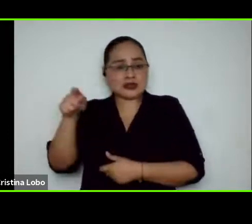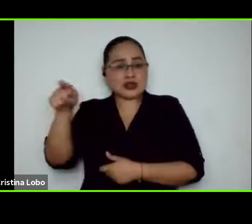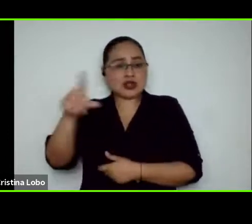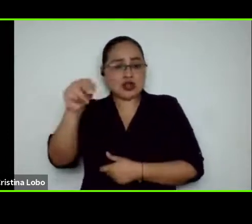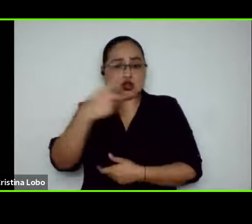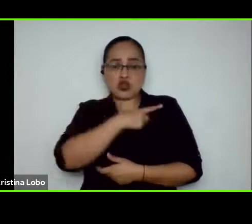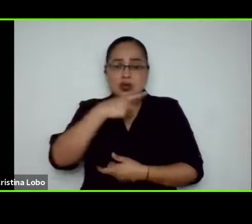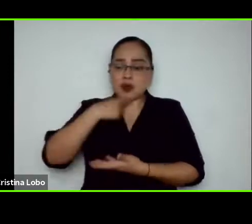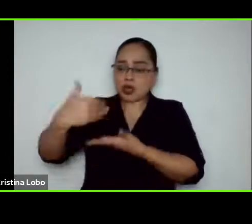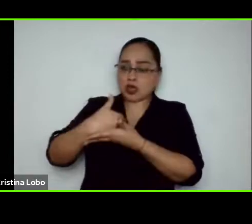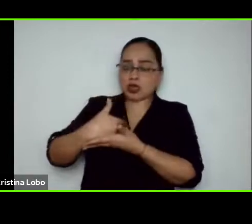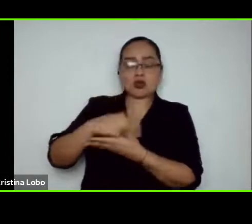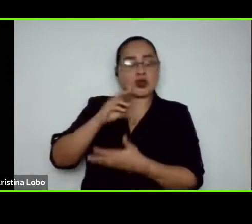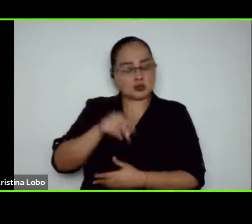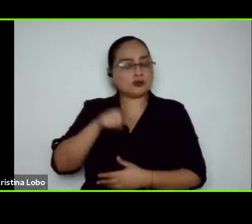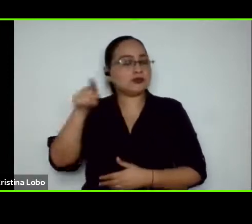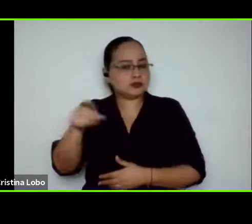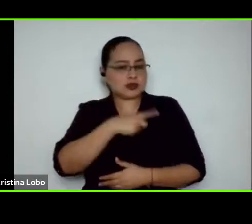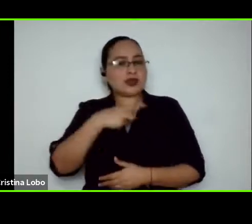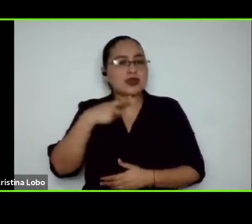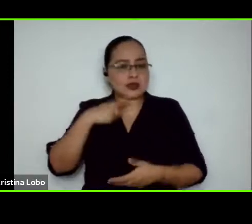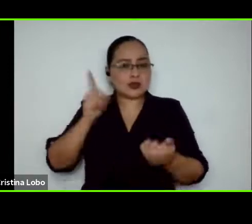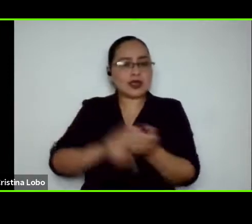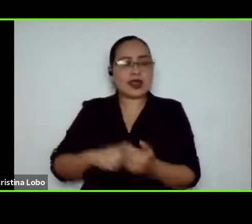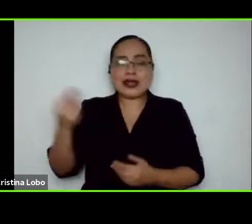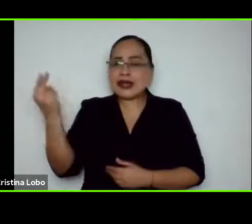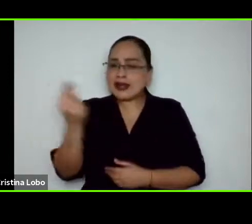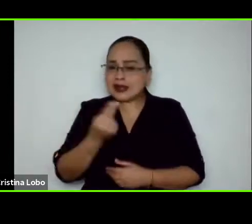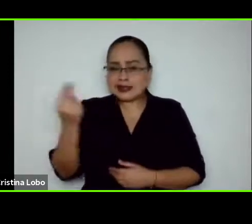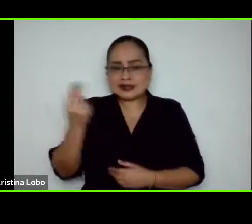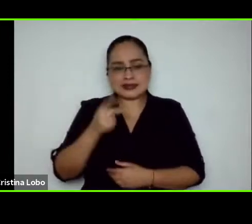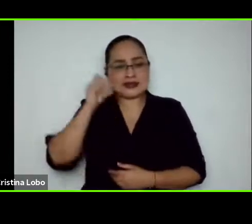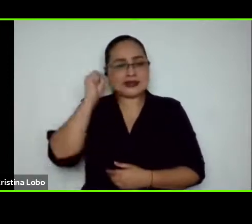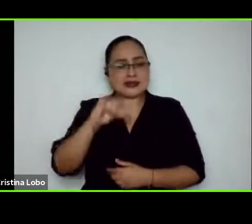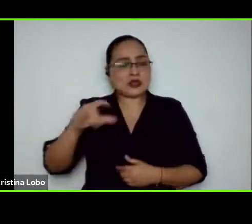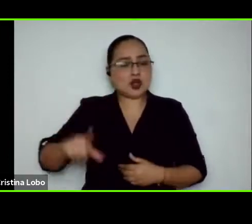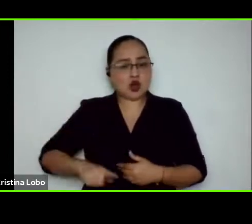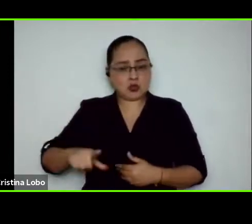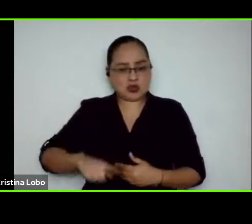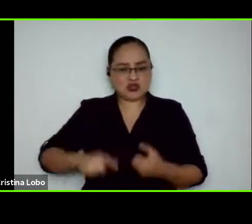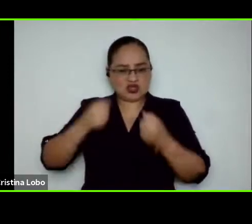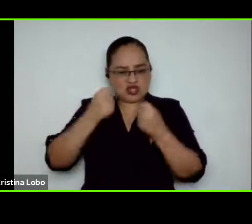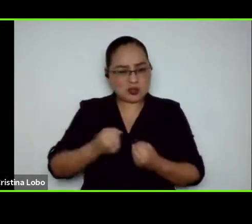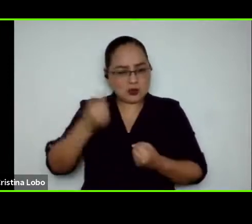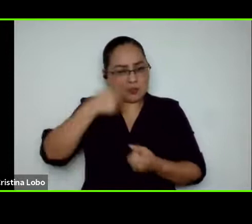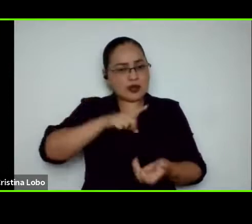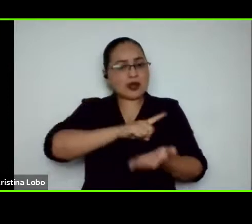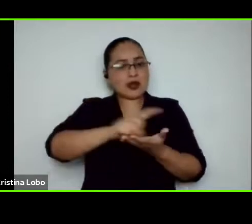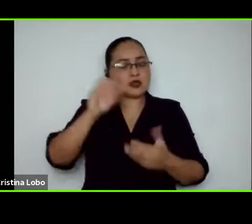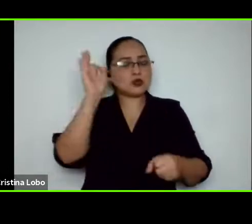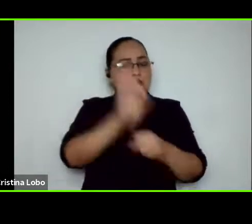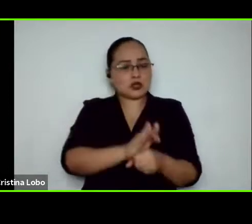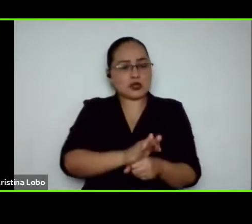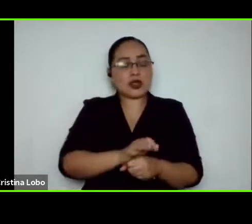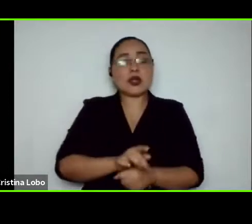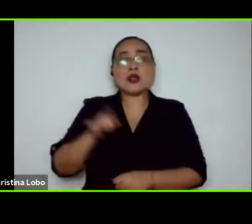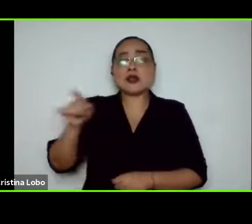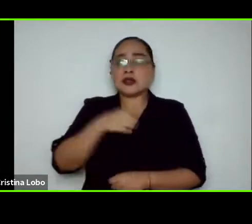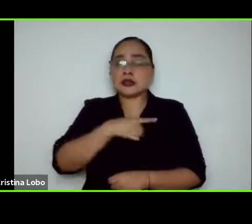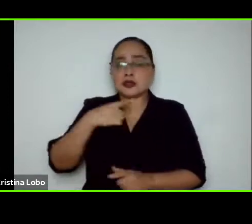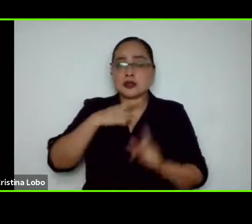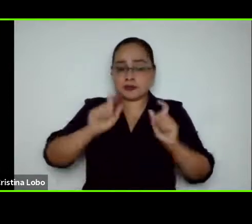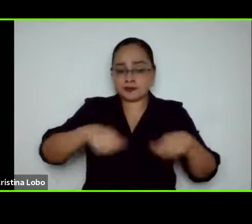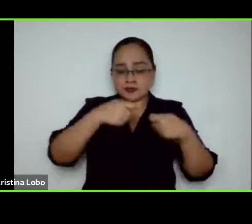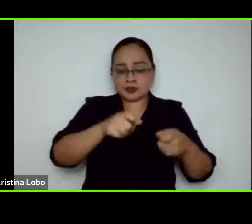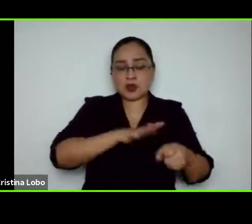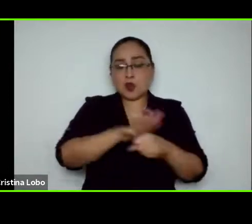interferir, sino son un Estado que necesita ser un Estado fuerte para poder proteger los derechos, ¿no? Para poder proveer de servicios